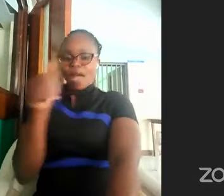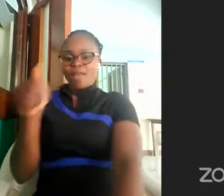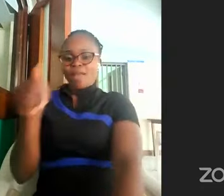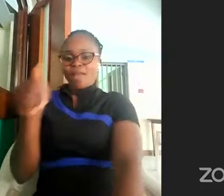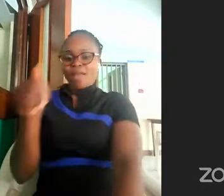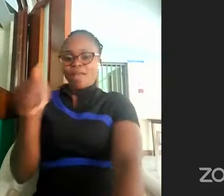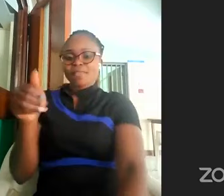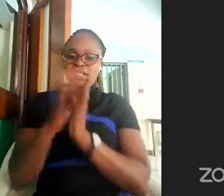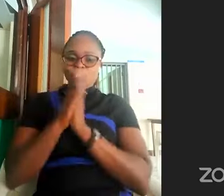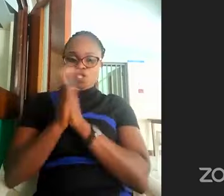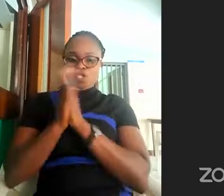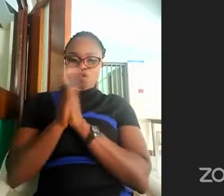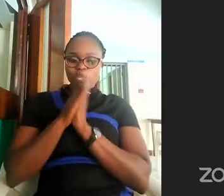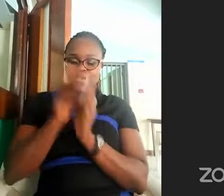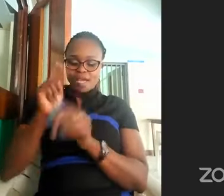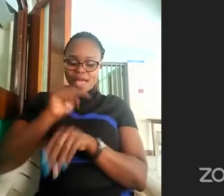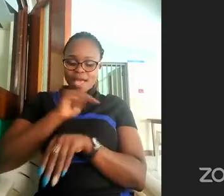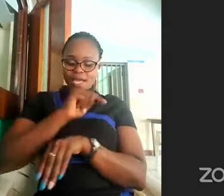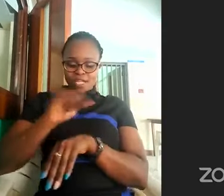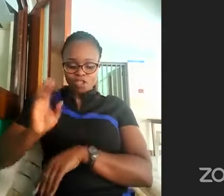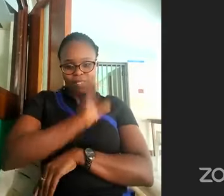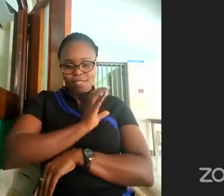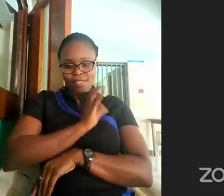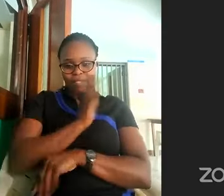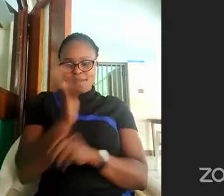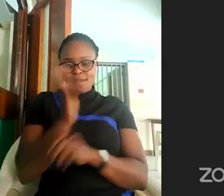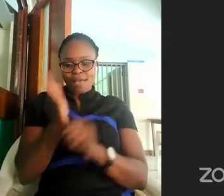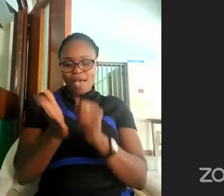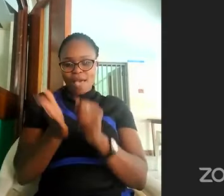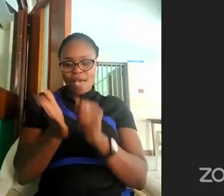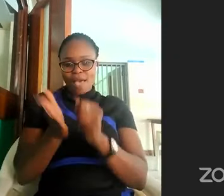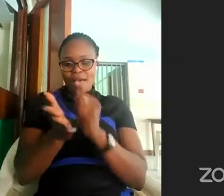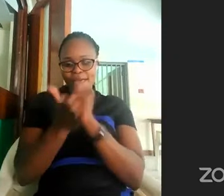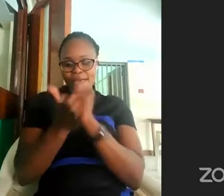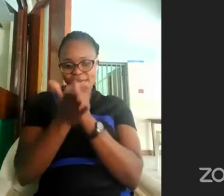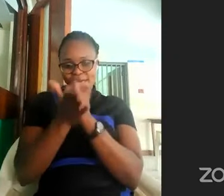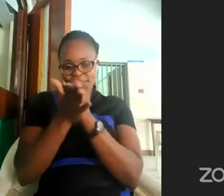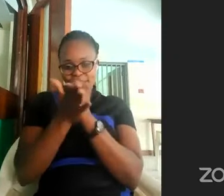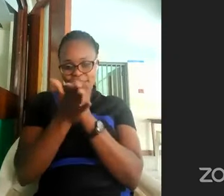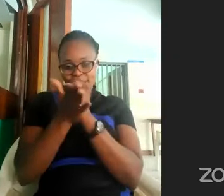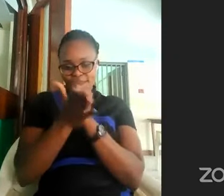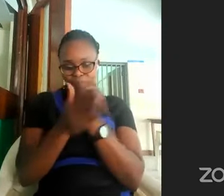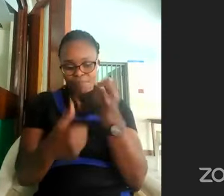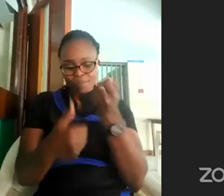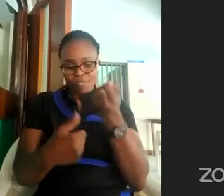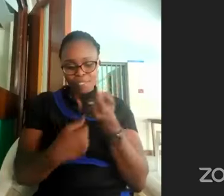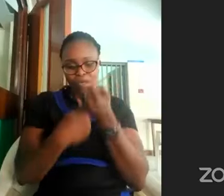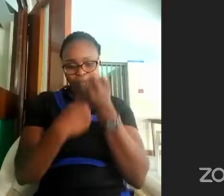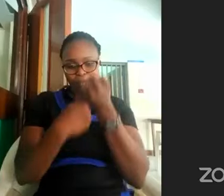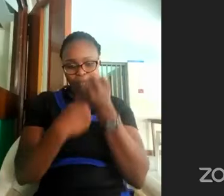watano wamesema, kuna masuala mengi ambayo wanawake na wasichana walemavu wanapitia. Unapata